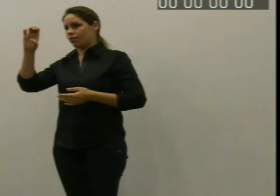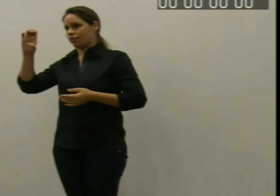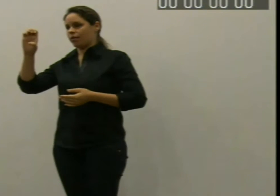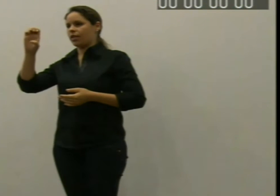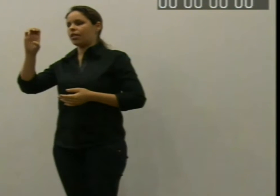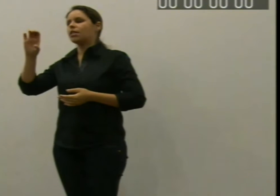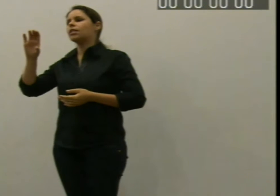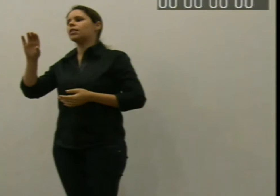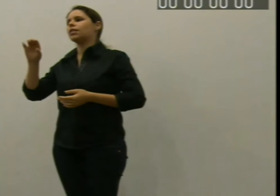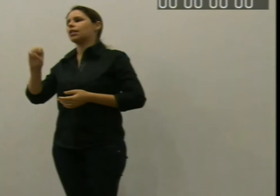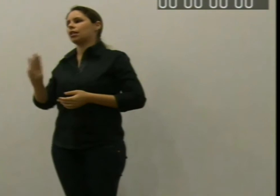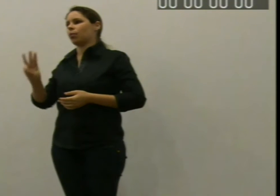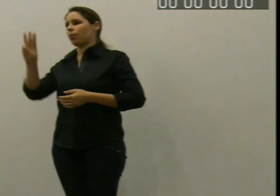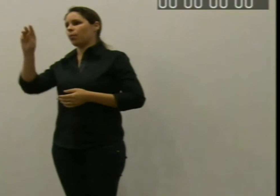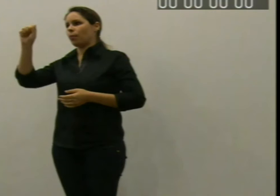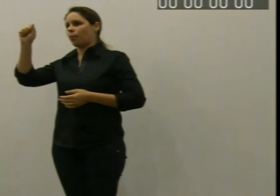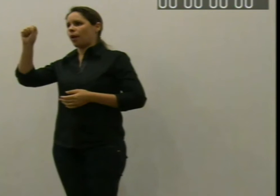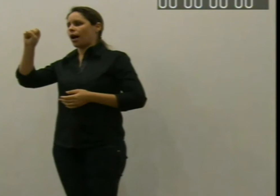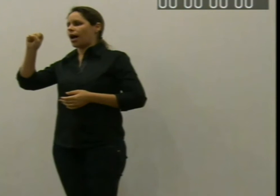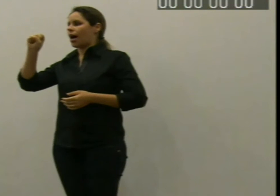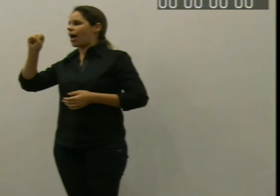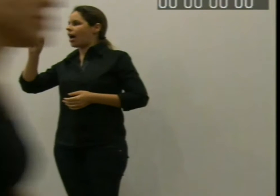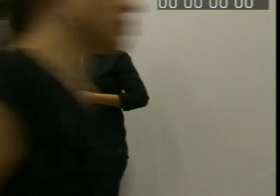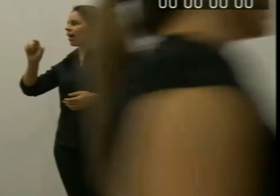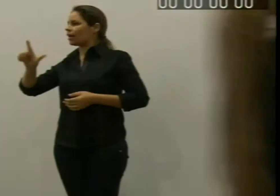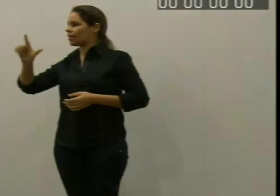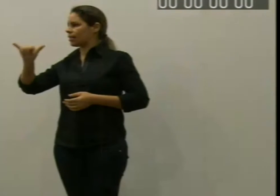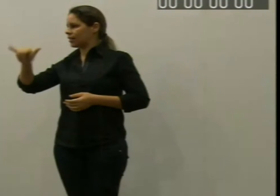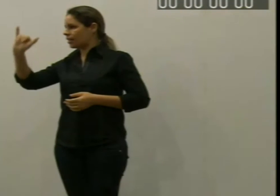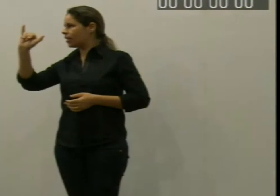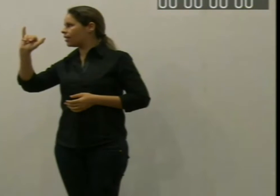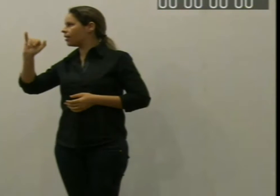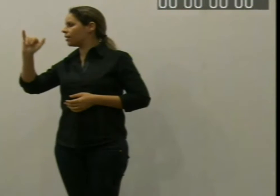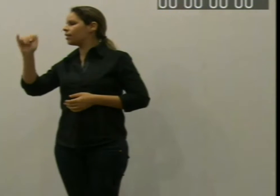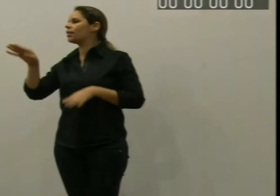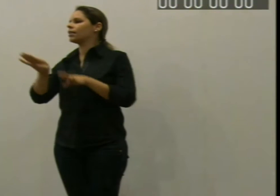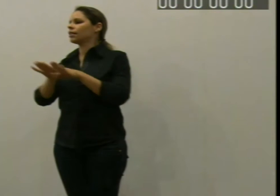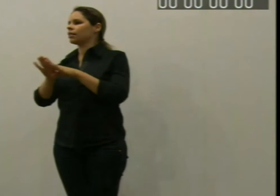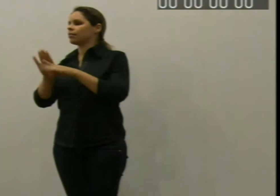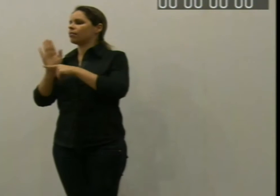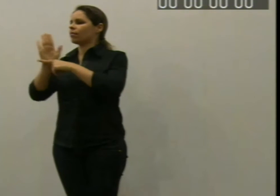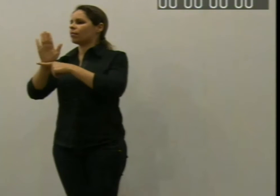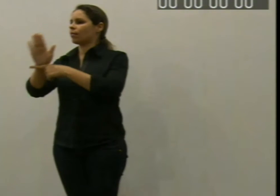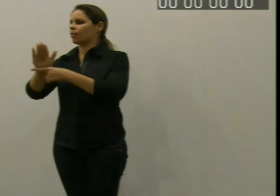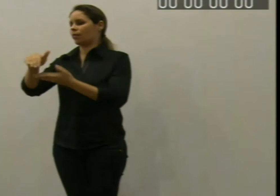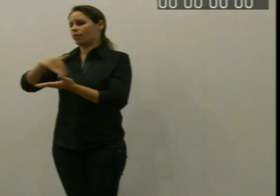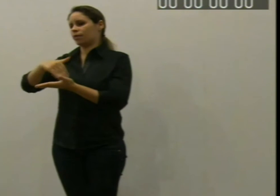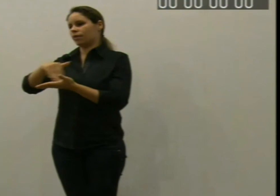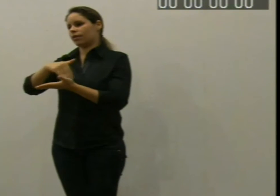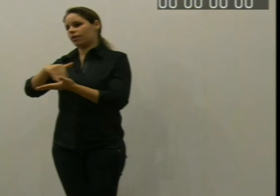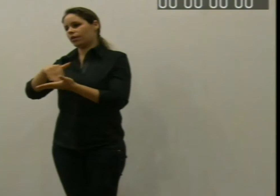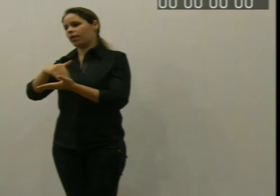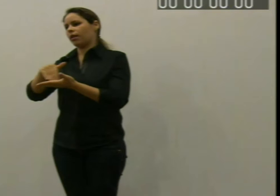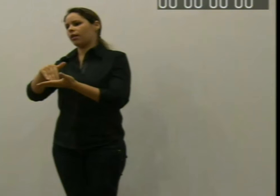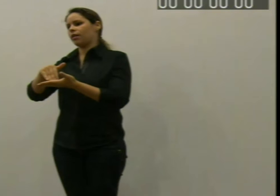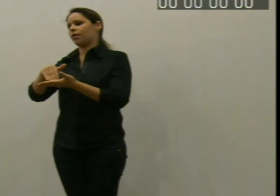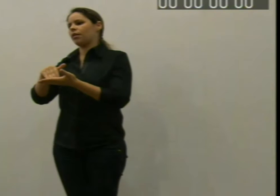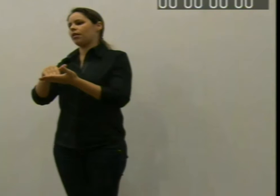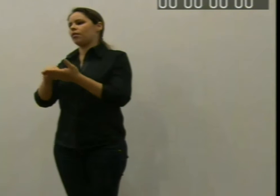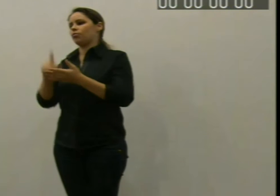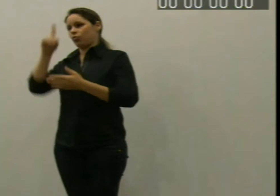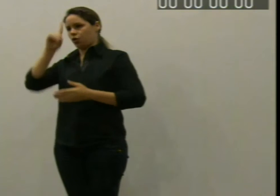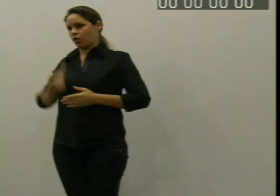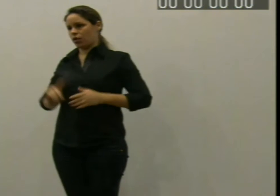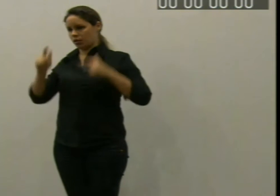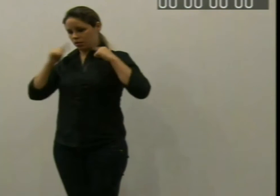inter de lias sinais é também assessor da secretaria de Direitos Humanos da presidência da república com a